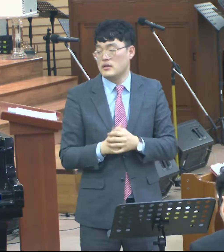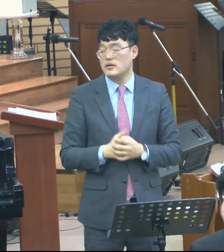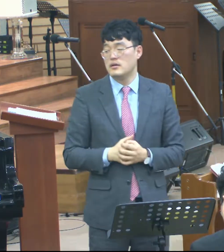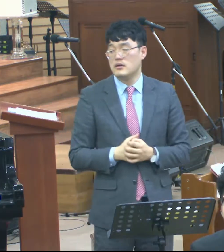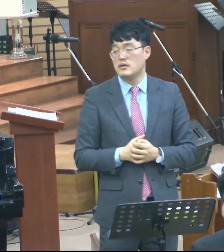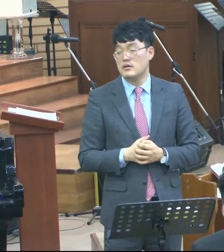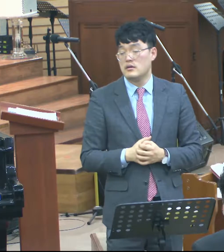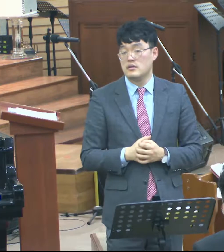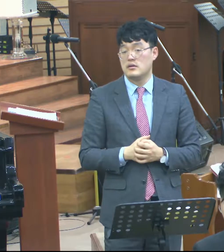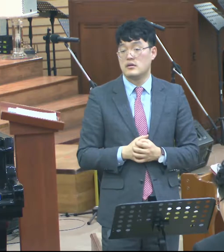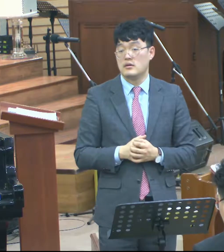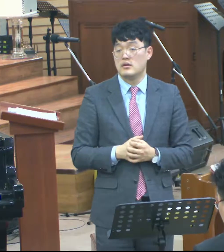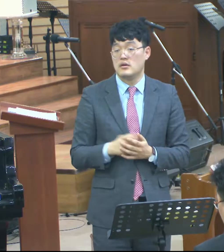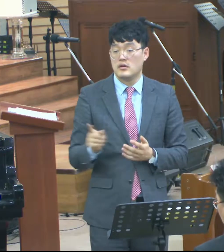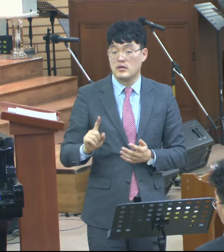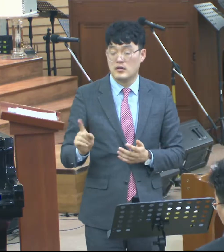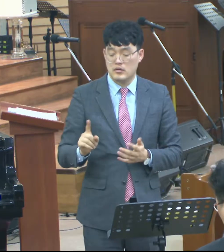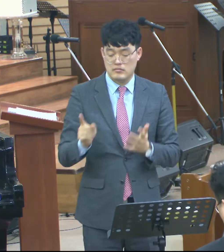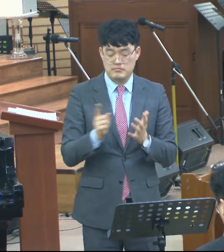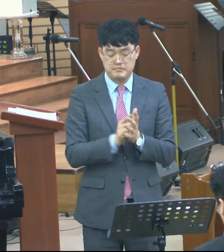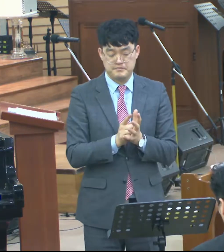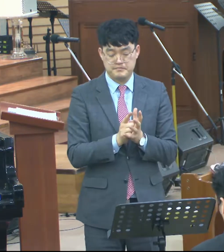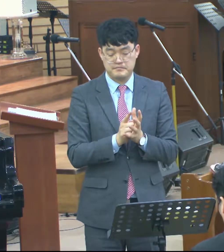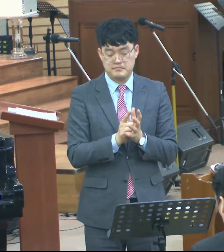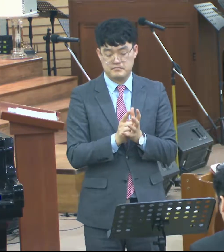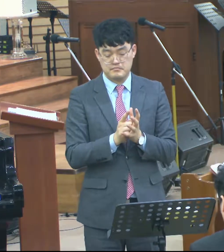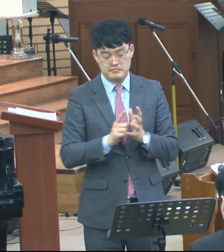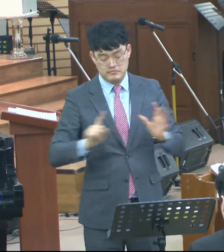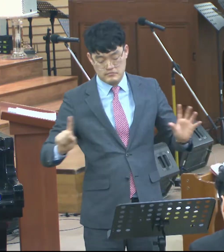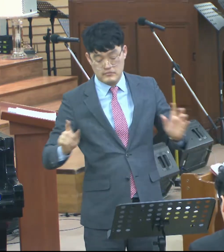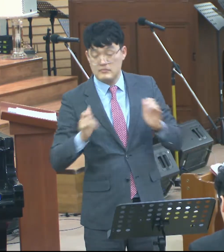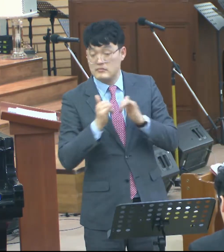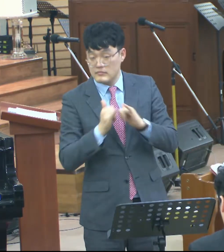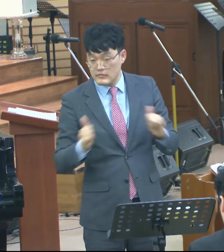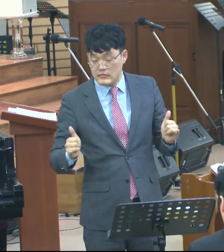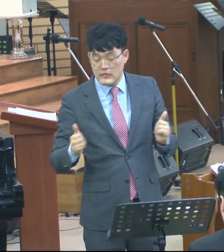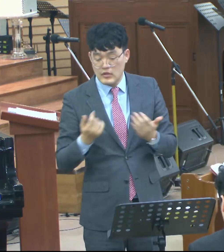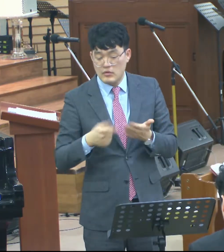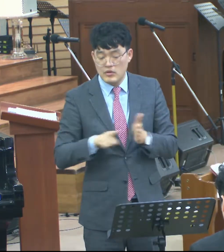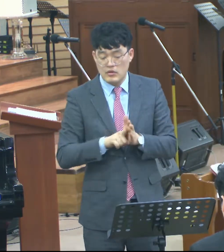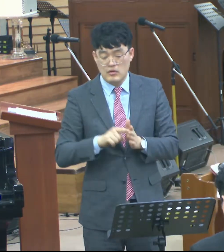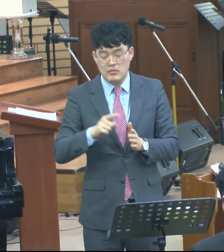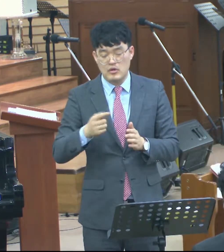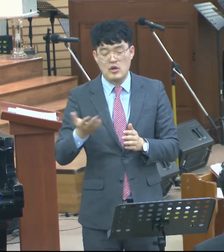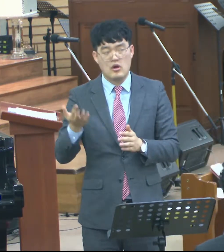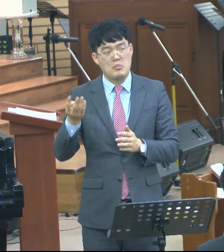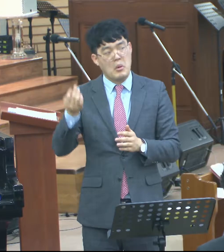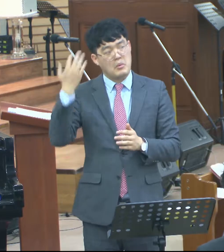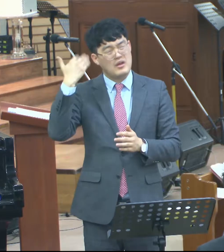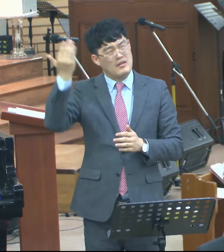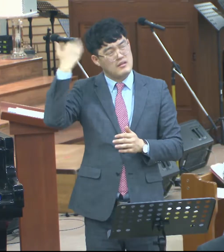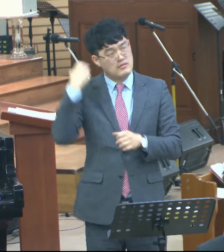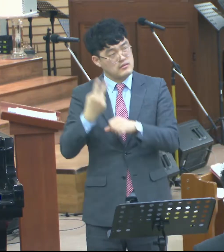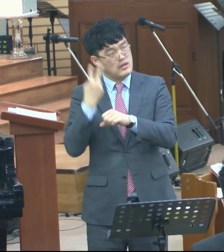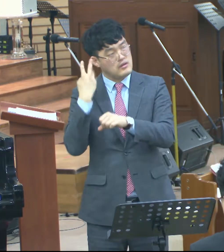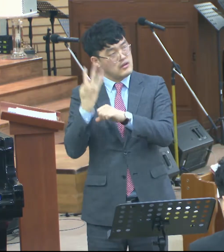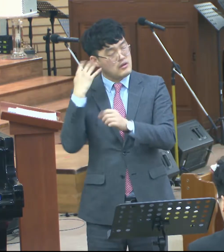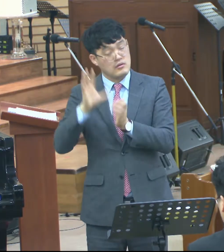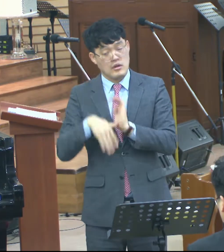소외된 이들을 위해서 연일 시위를 이어가면서 우리 교회 앞에서 몇 달 동안 시위를 열심히 하고 텐트 안에서 생활하는 분들을